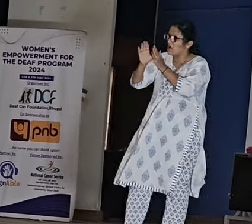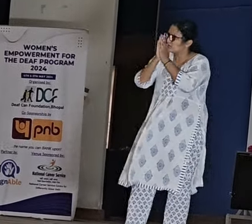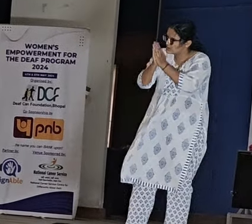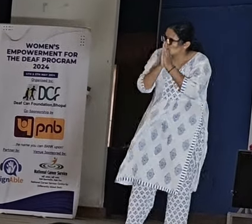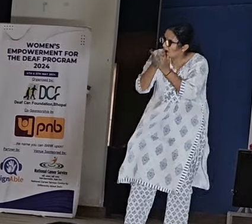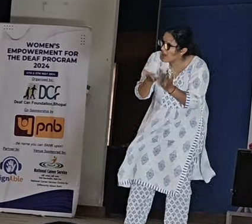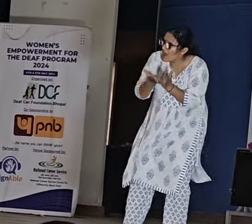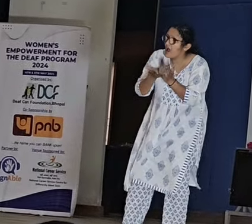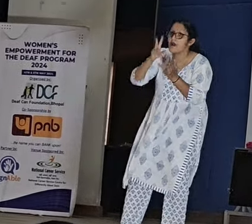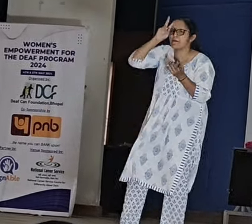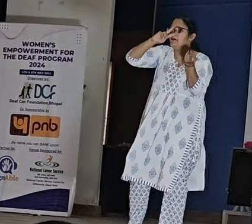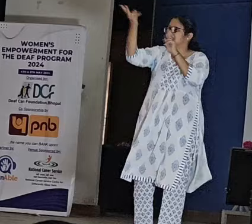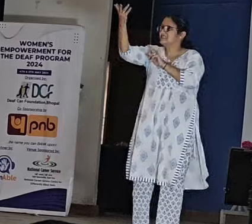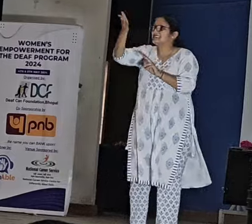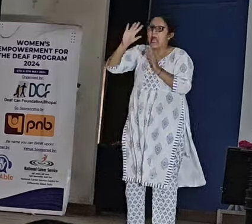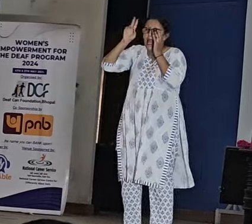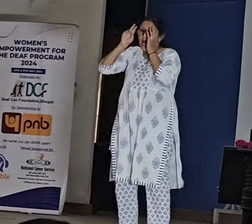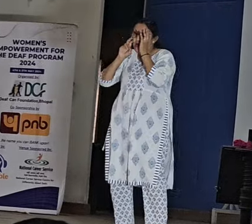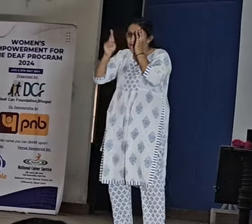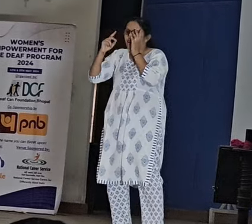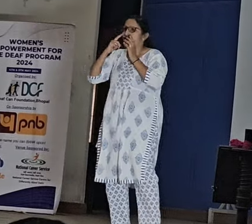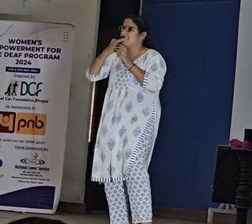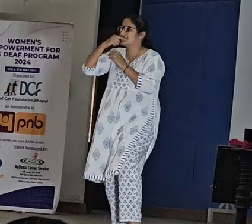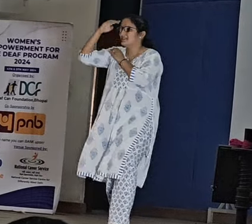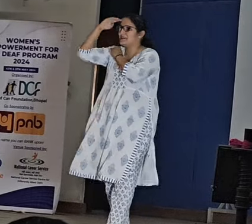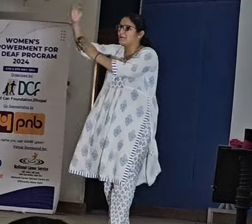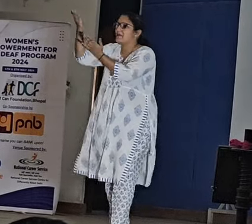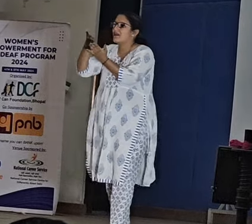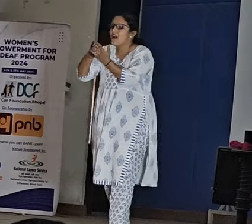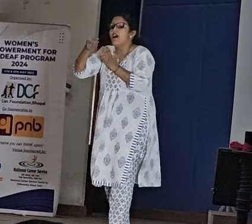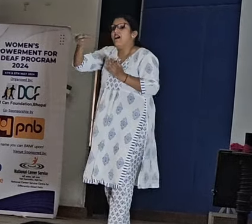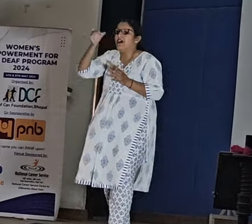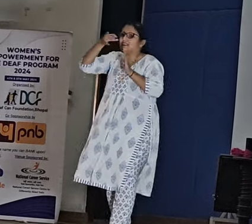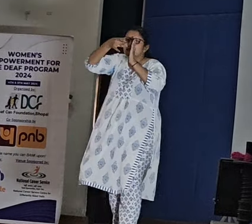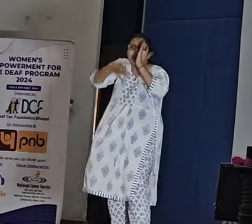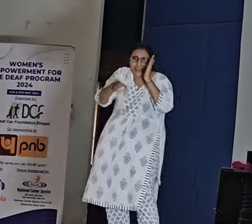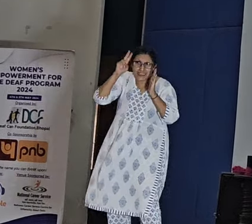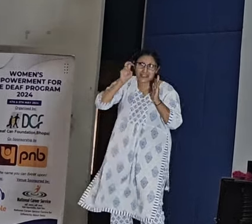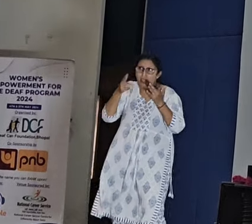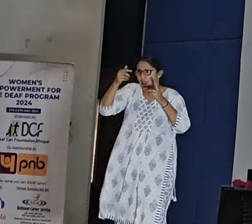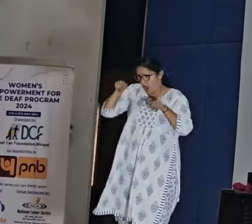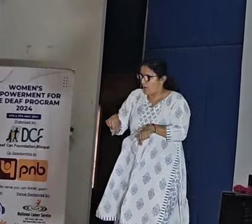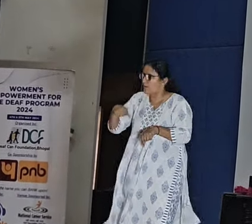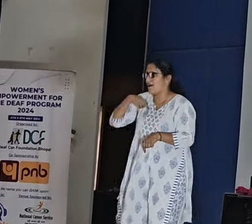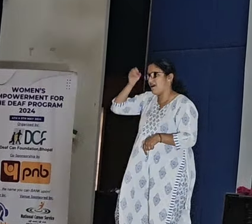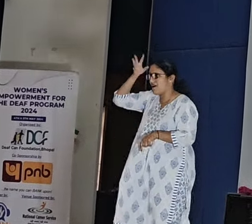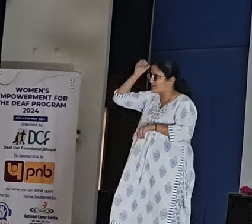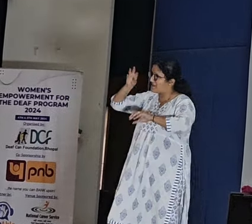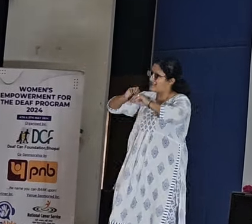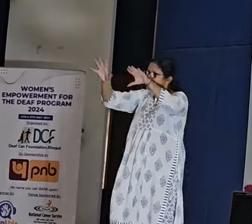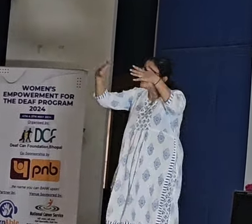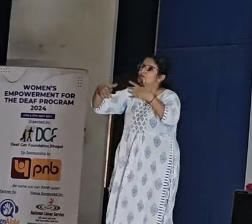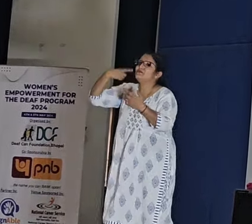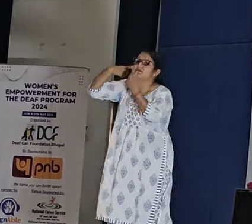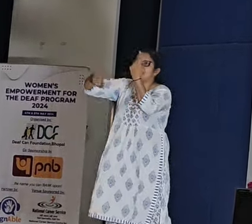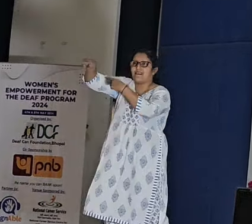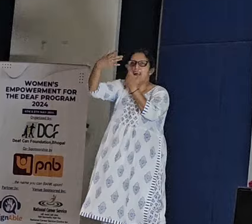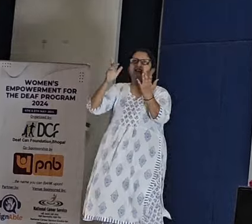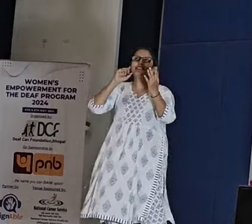नहीं आ रहा है जैसे किसी पर्सन को, अभी जैसे कि आपने देखा कि इस पर्सन ने बोला कि अच्छा ये किसी रिलीजियस से रिलेटेड था क्या या किसी पूजा पाठ से रिलेटेड था, तो देखा आज मैंने आपको